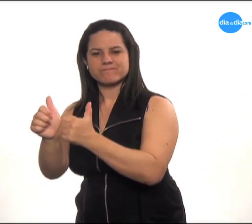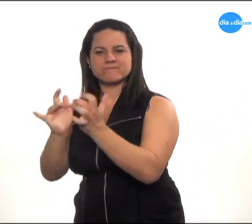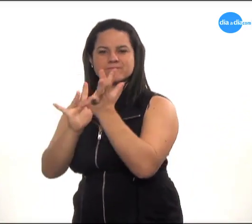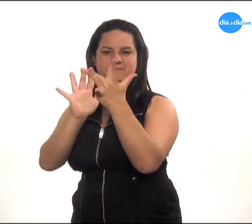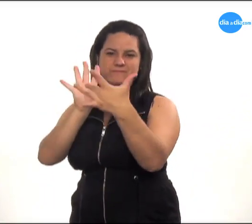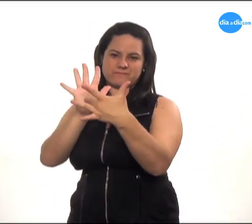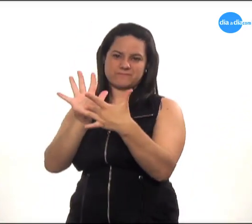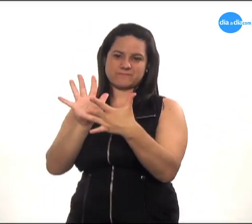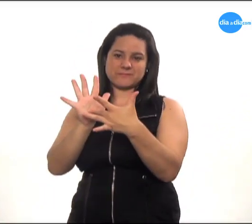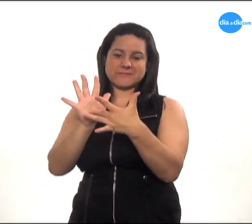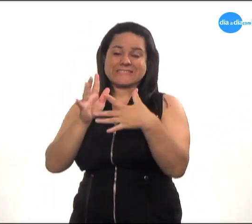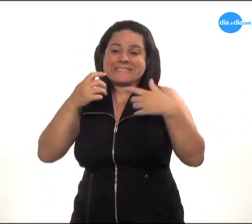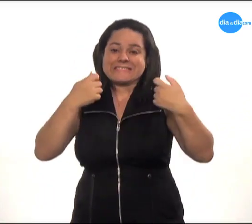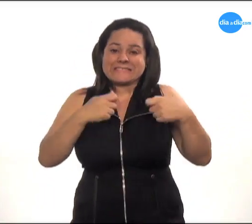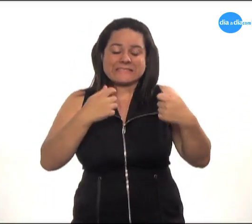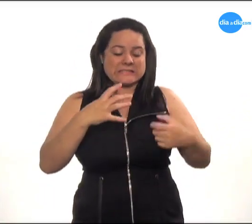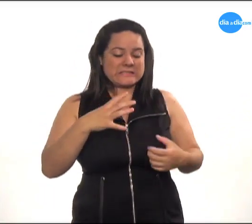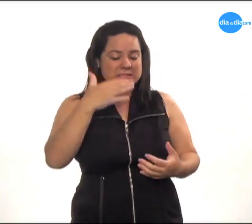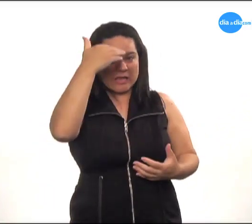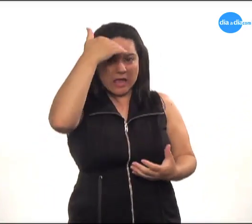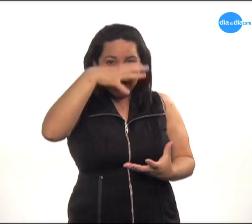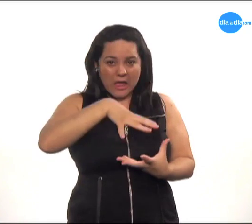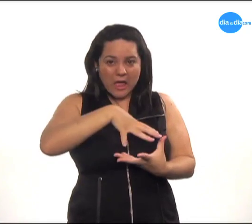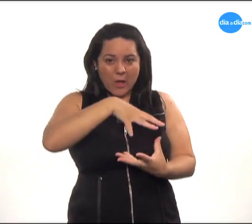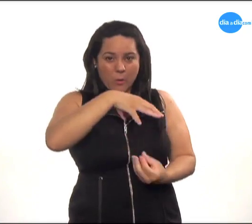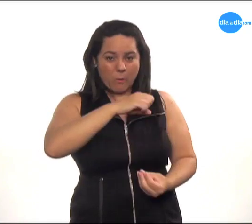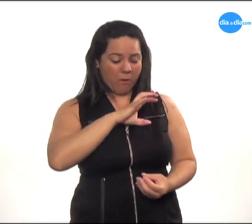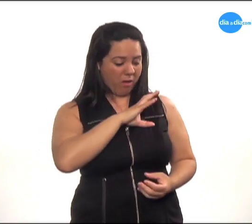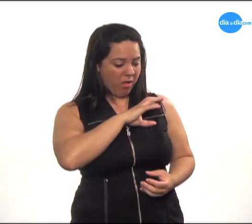E aí você vai ter que negar as paixões da tua alma,